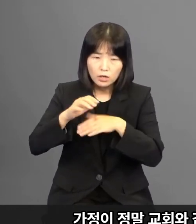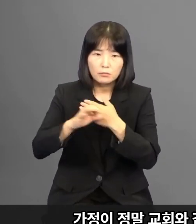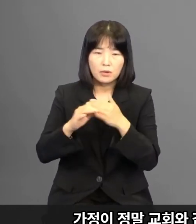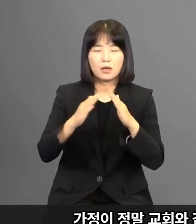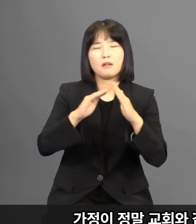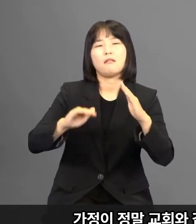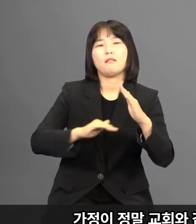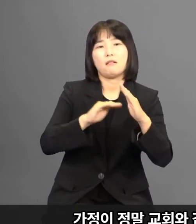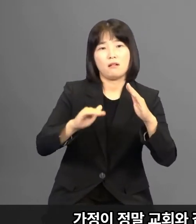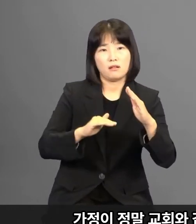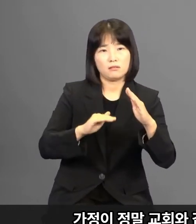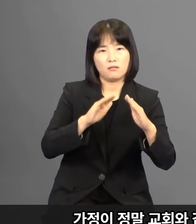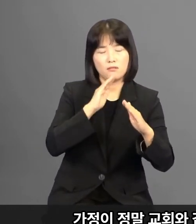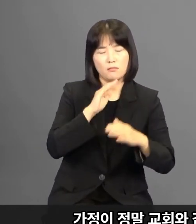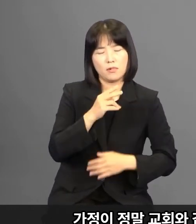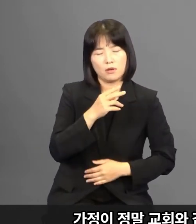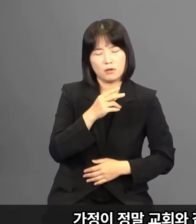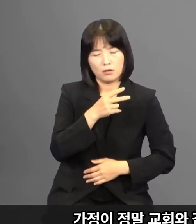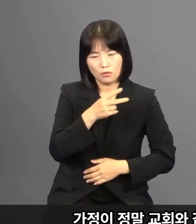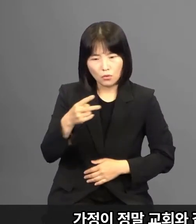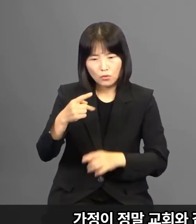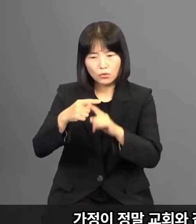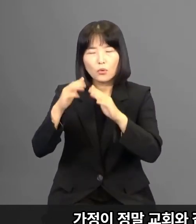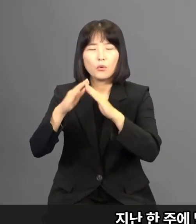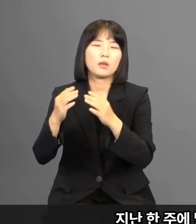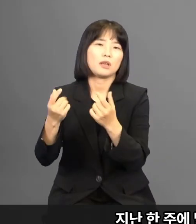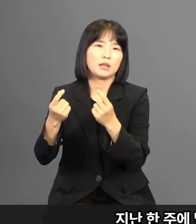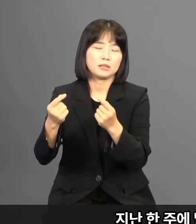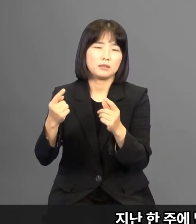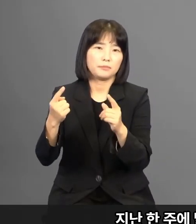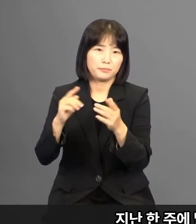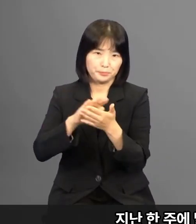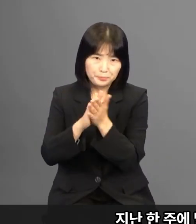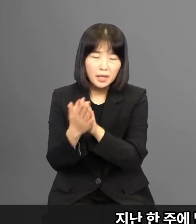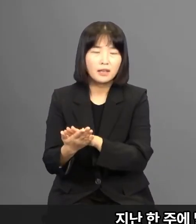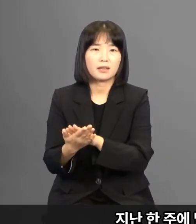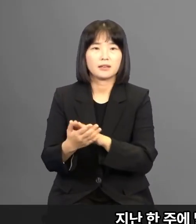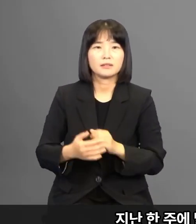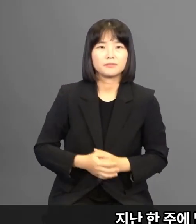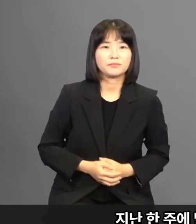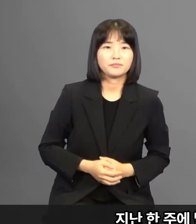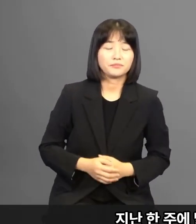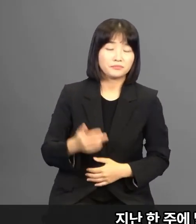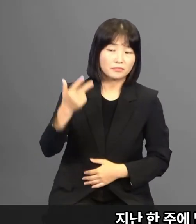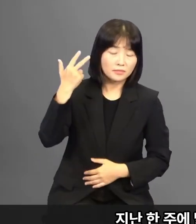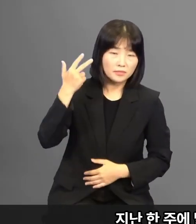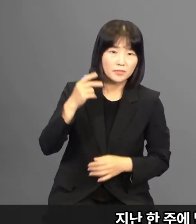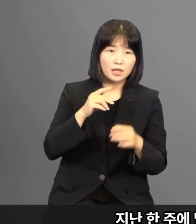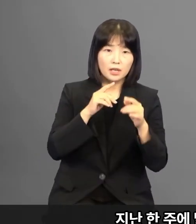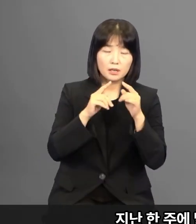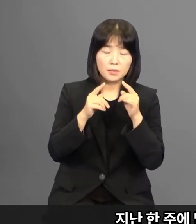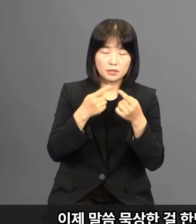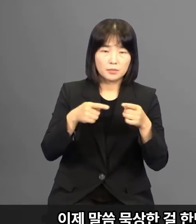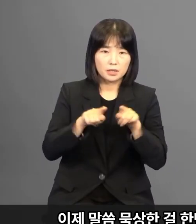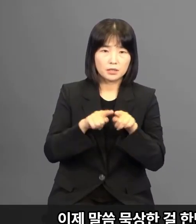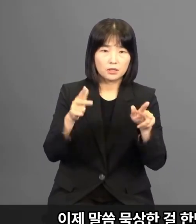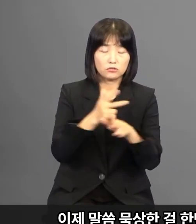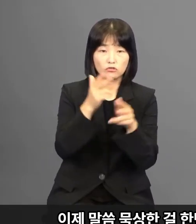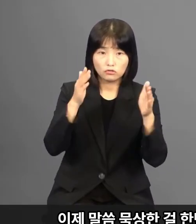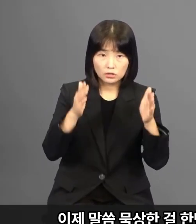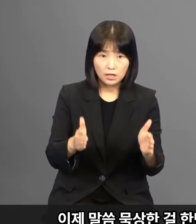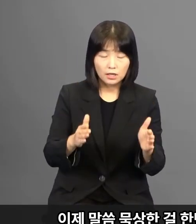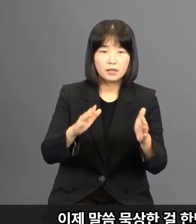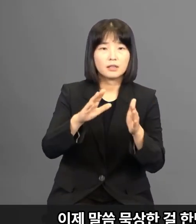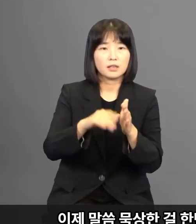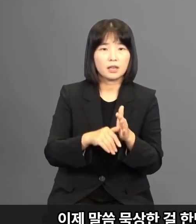가정이 정말 교회 같은 가정으로 변하게 된다는 거죠. 지난 한 주에 말씀 함께 윅을 보내면서 이제